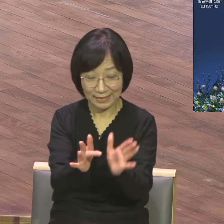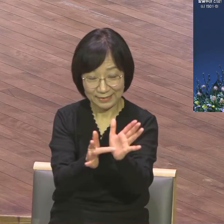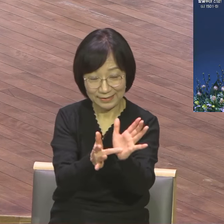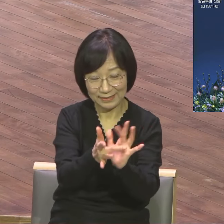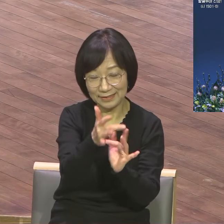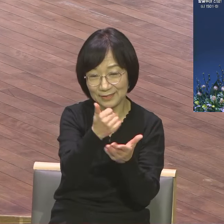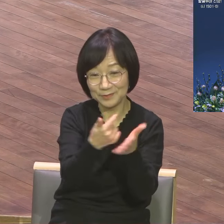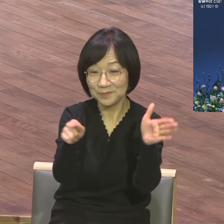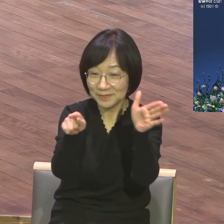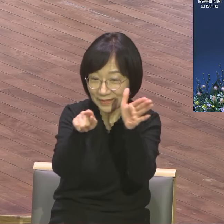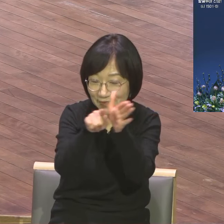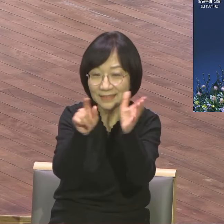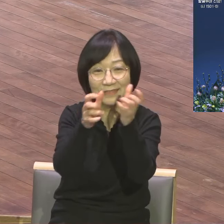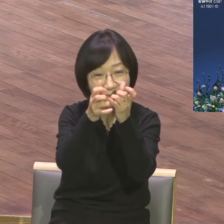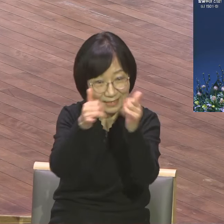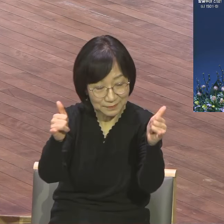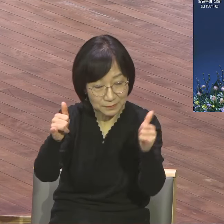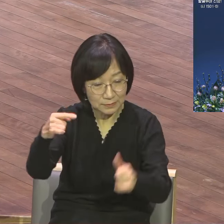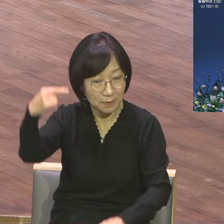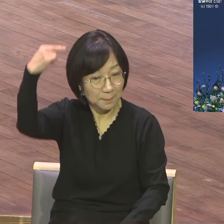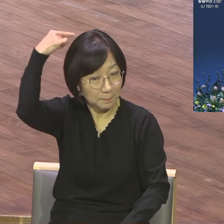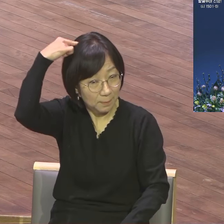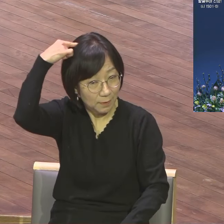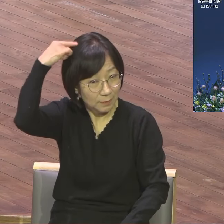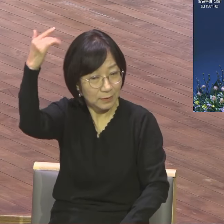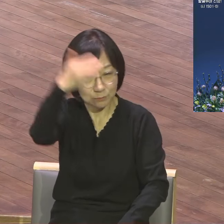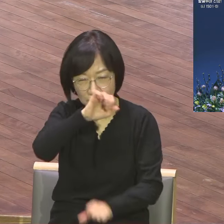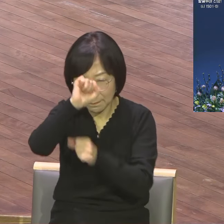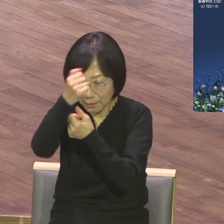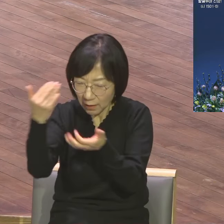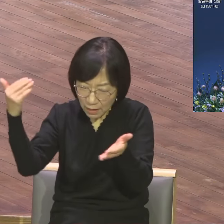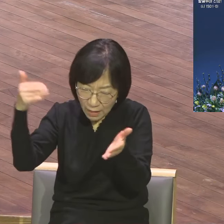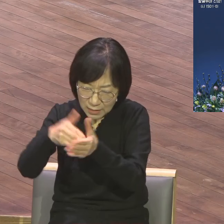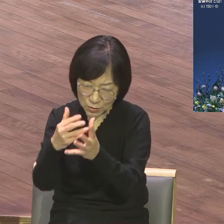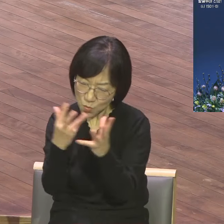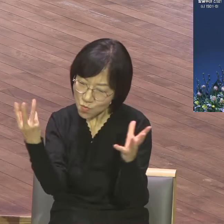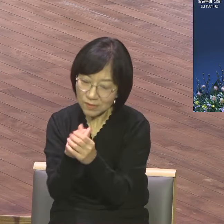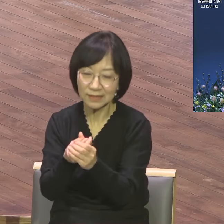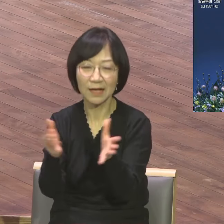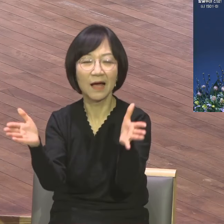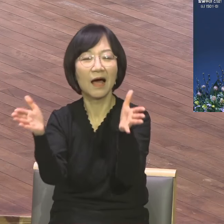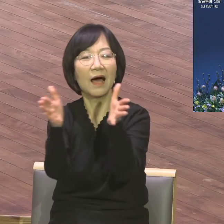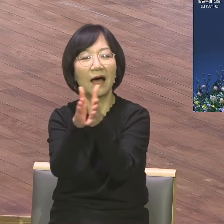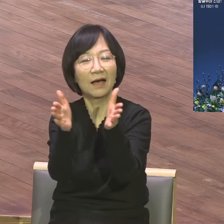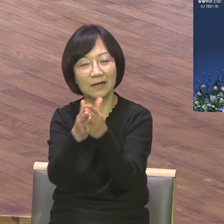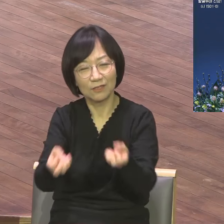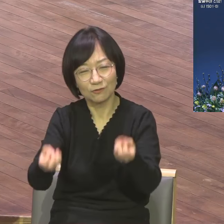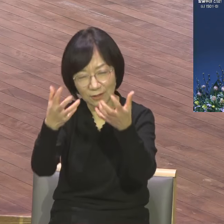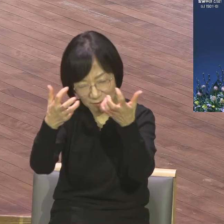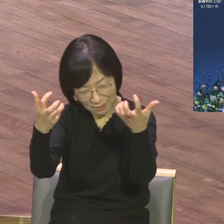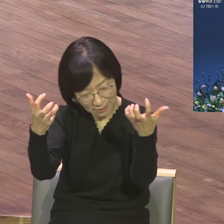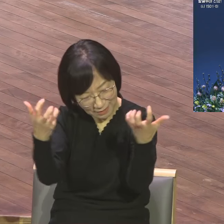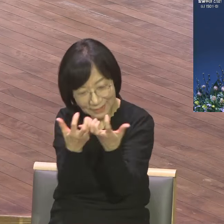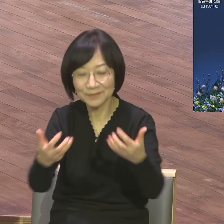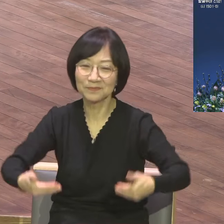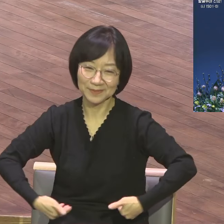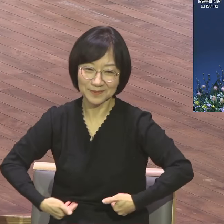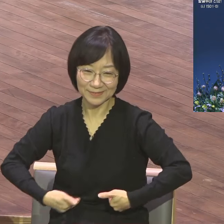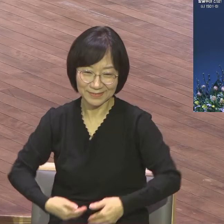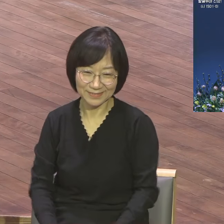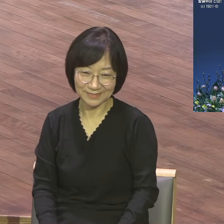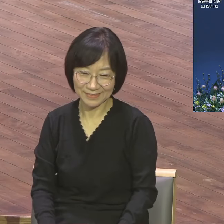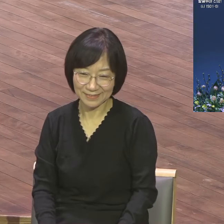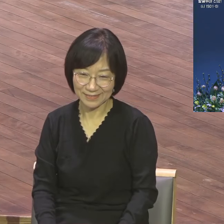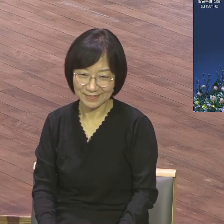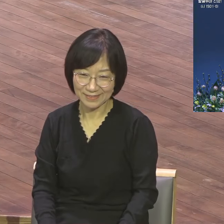정수리부터 발끝까지 할렐루야로 채워져야 한다 그랬어요. 정수리부터 발끝까지 할렐루야로